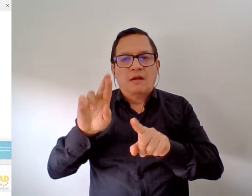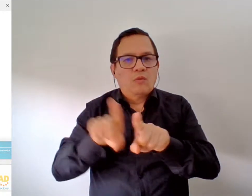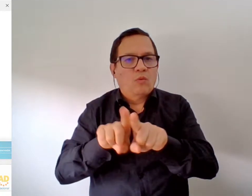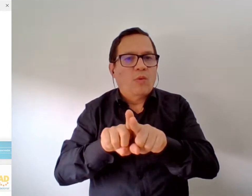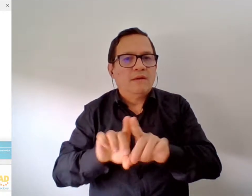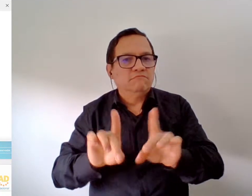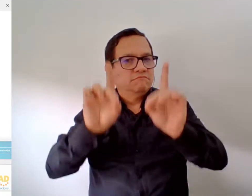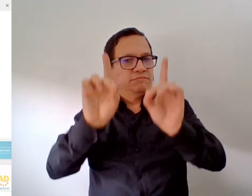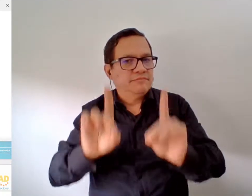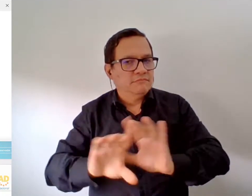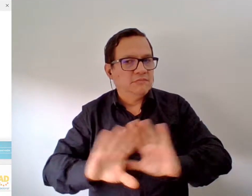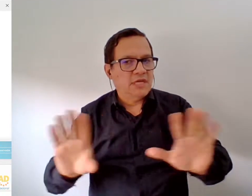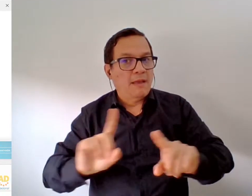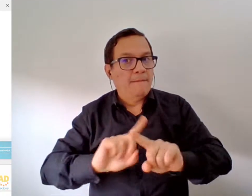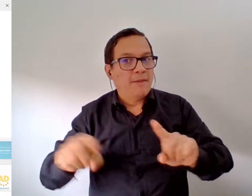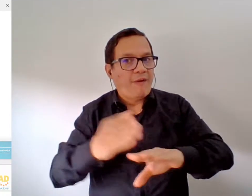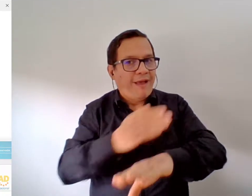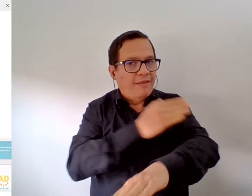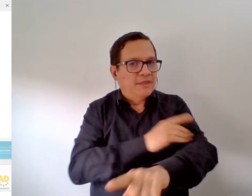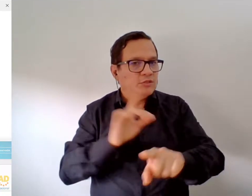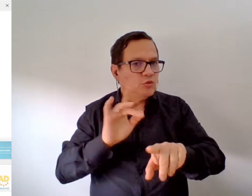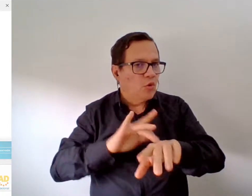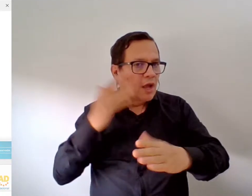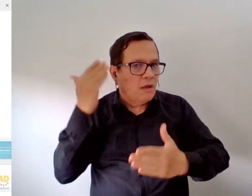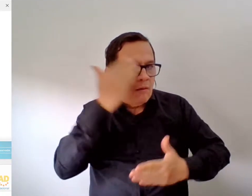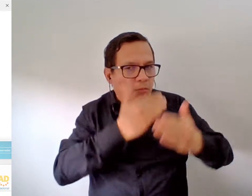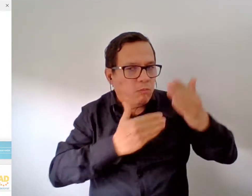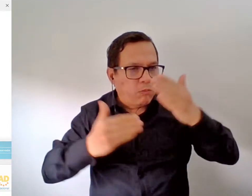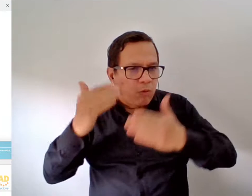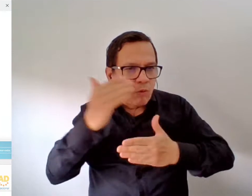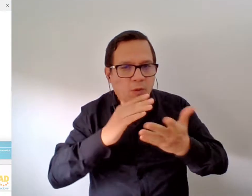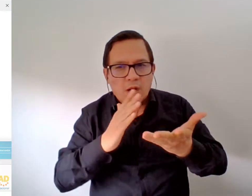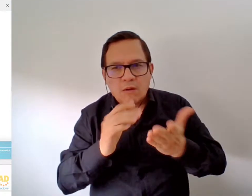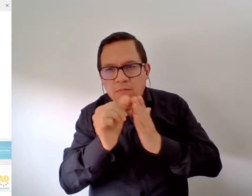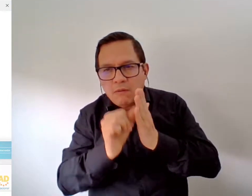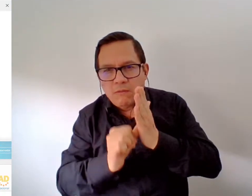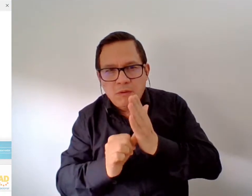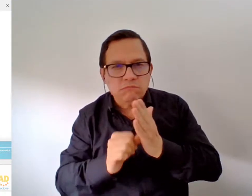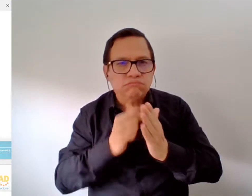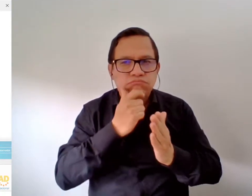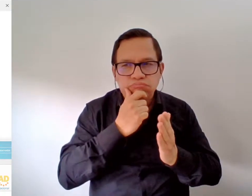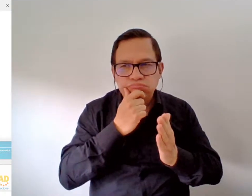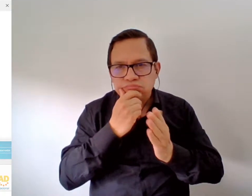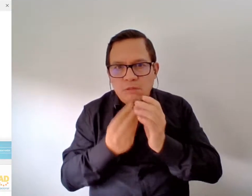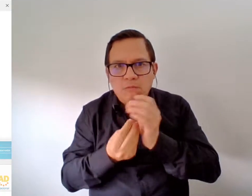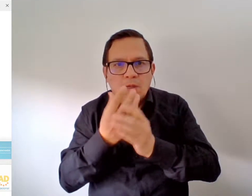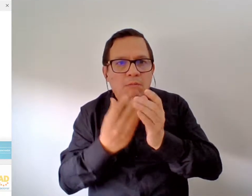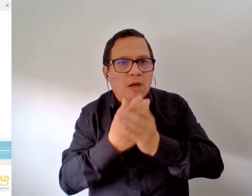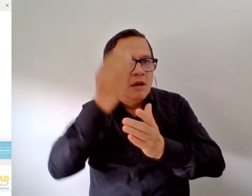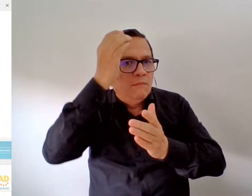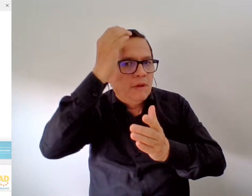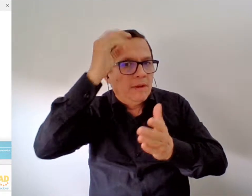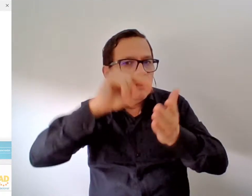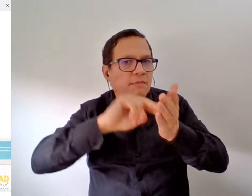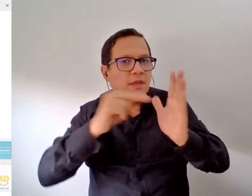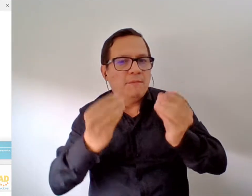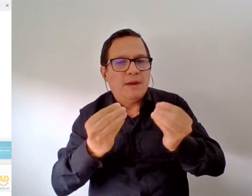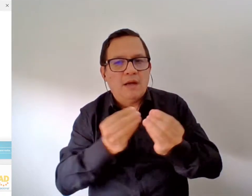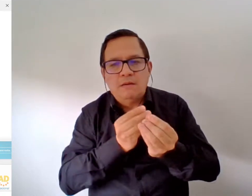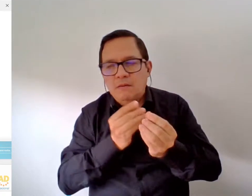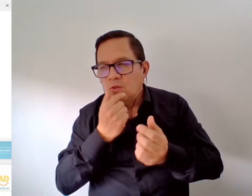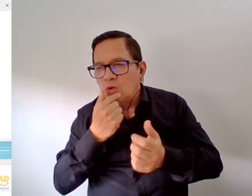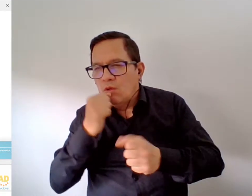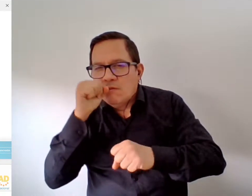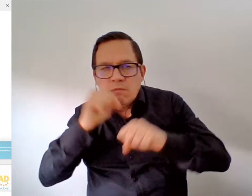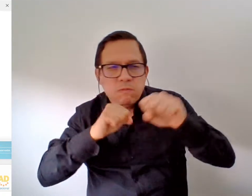conviene probar las soluciones de software que se van a usar y generar conceptos técnicos, para buscar alternativas